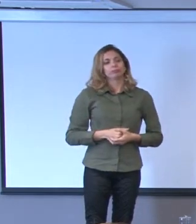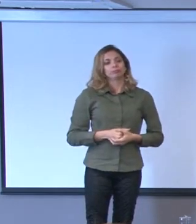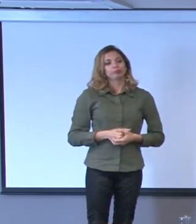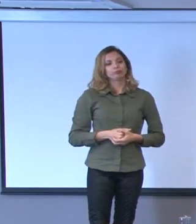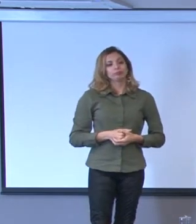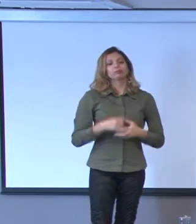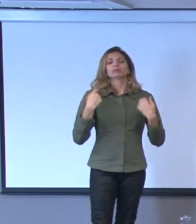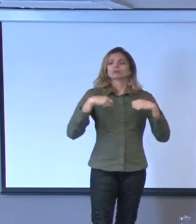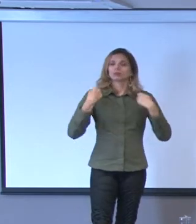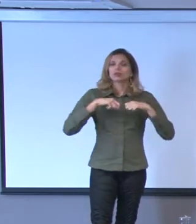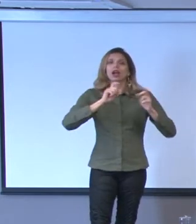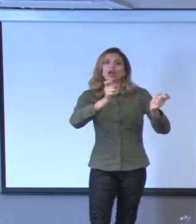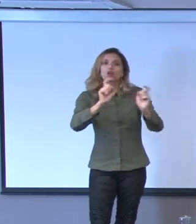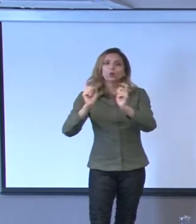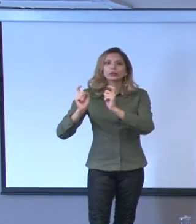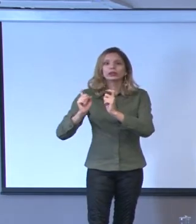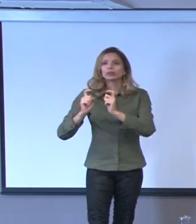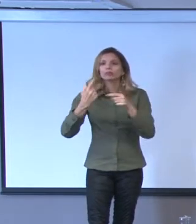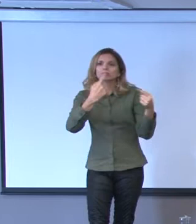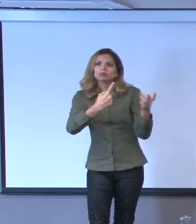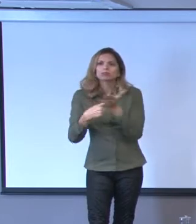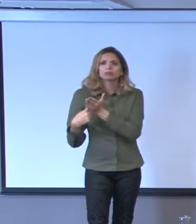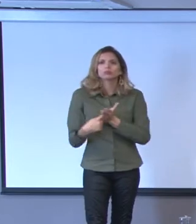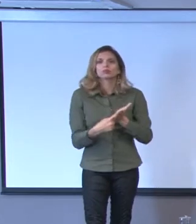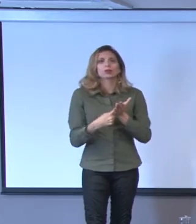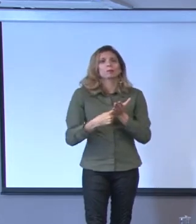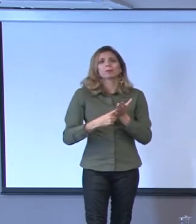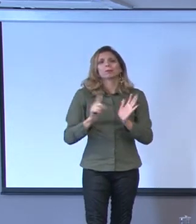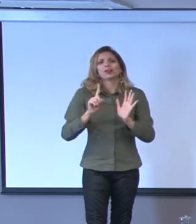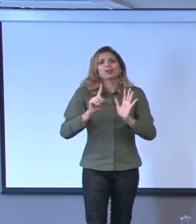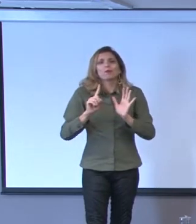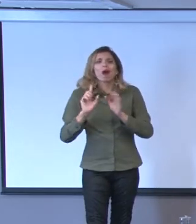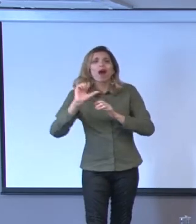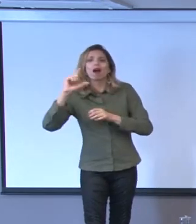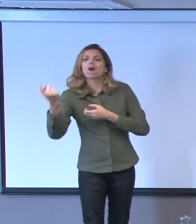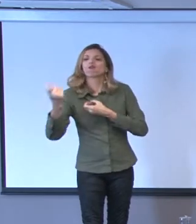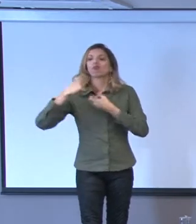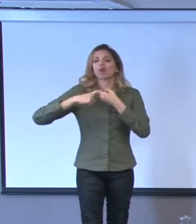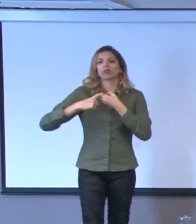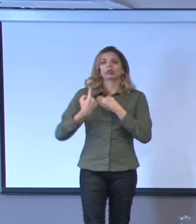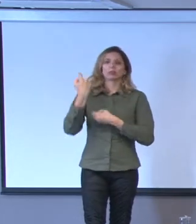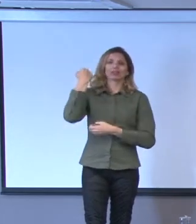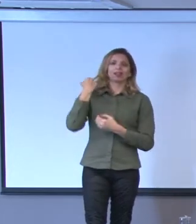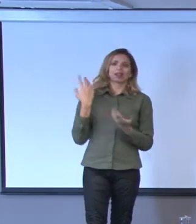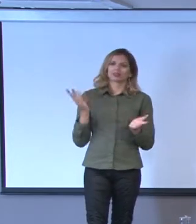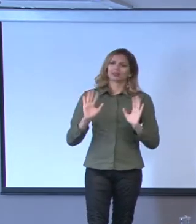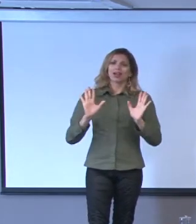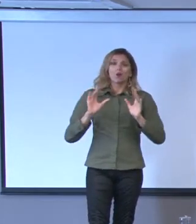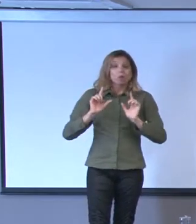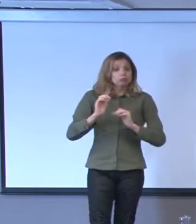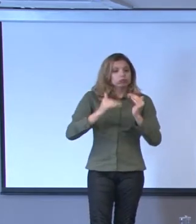se reunir e impedir que a gente tenha retrocessos, né? Buscando fazer com que essa